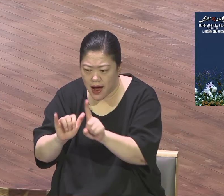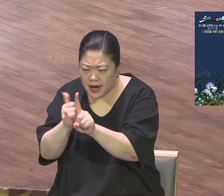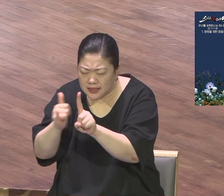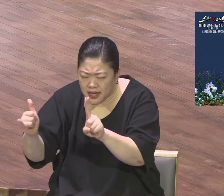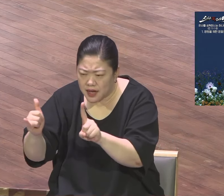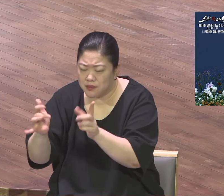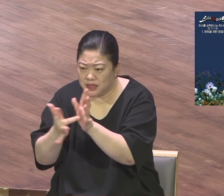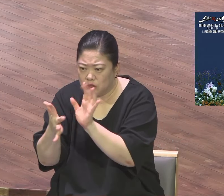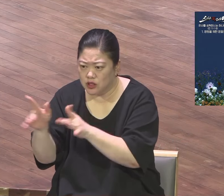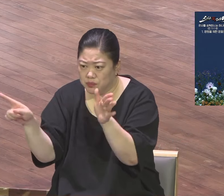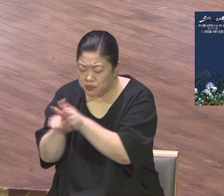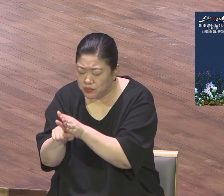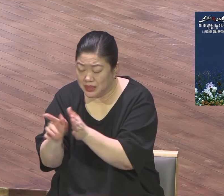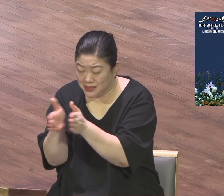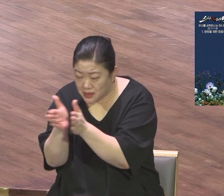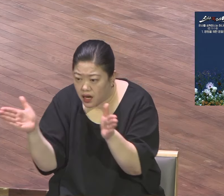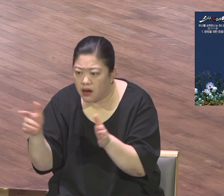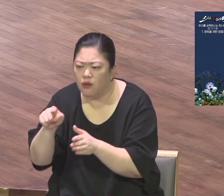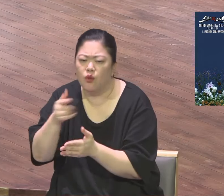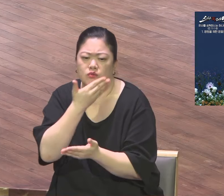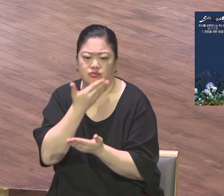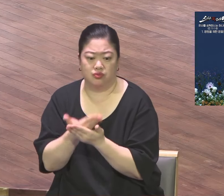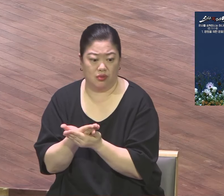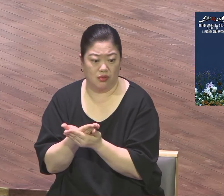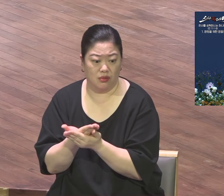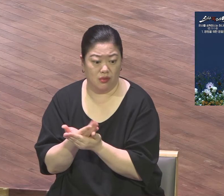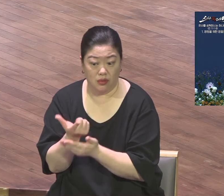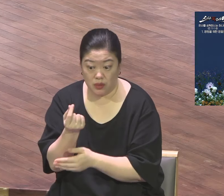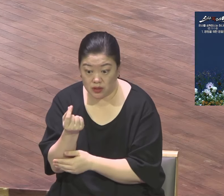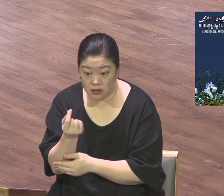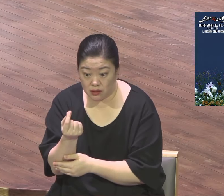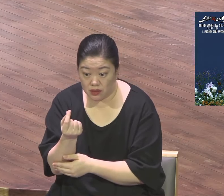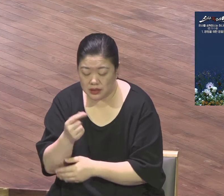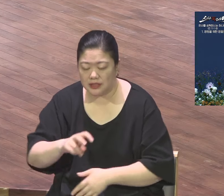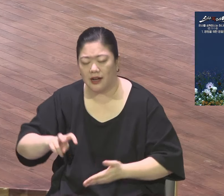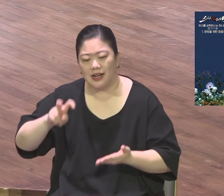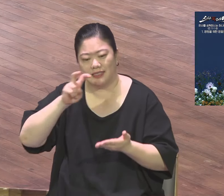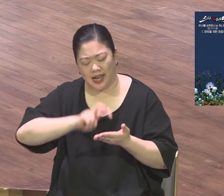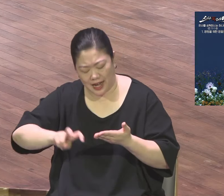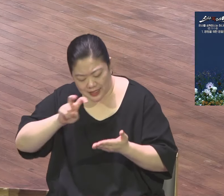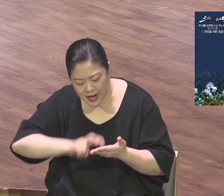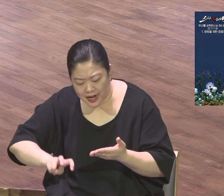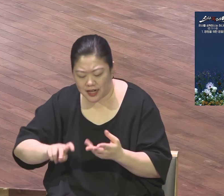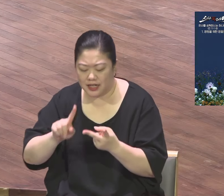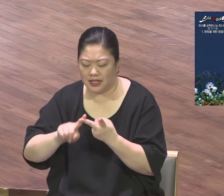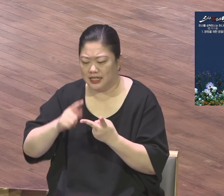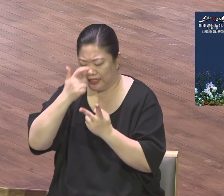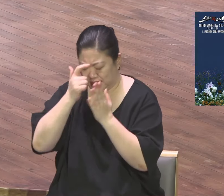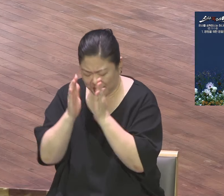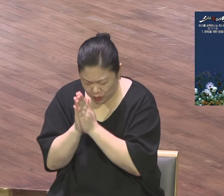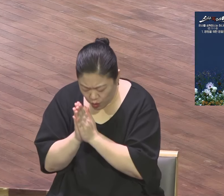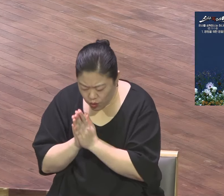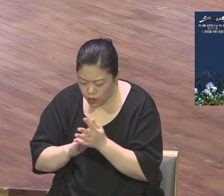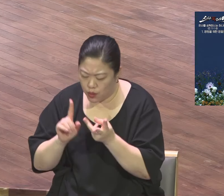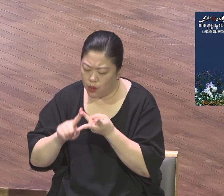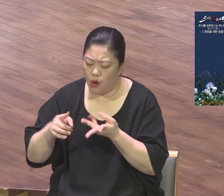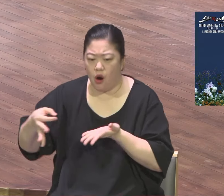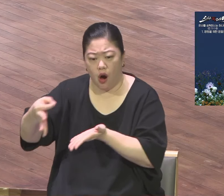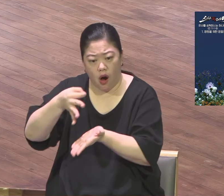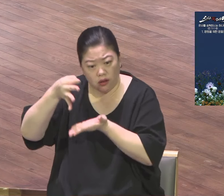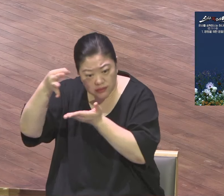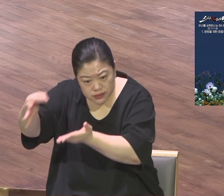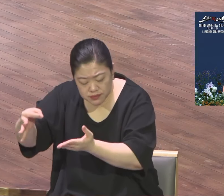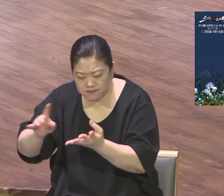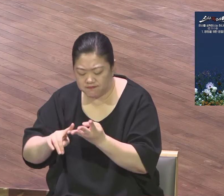천사가 흠모하는 겁니다. 우리가 찬양을 드린다. 우리가 하나님 앞에 시간을 드린다. 물질을 드린다.